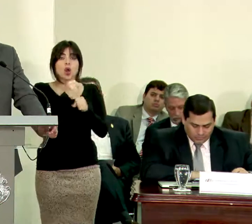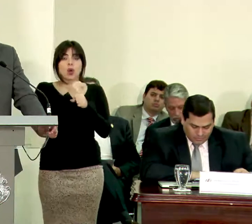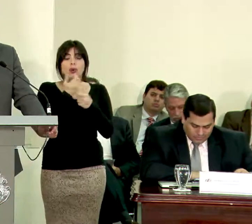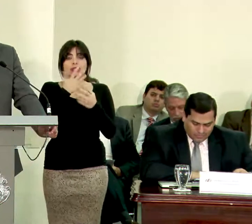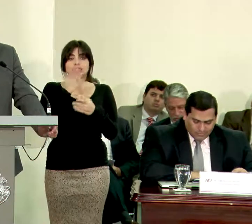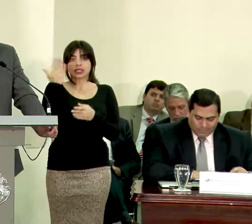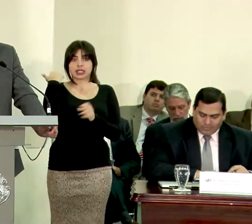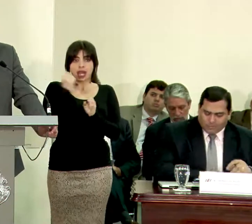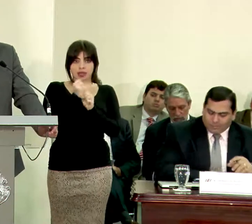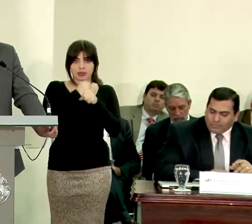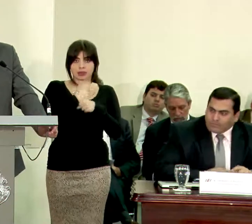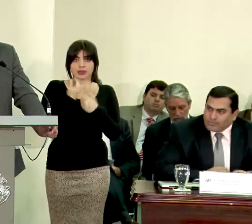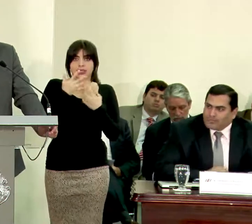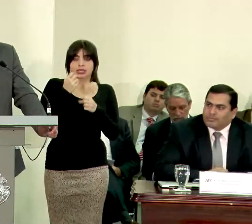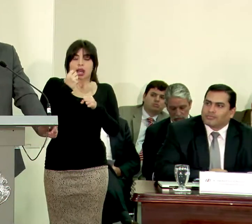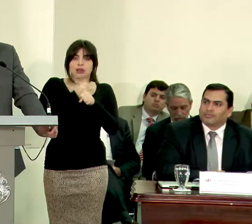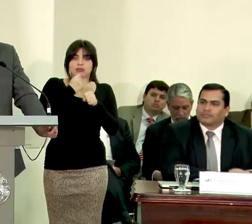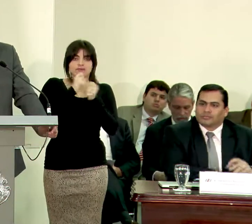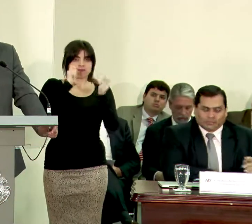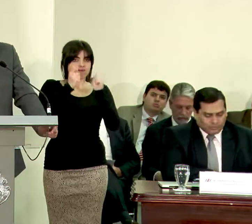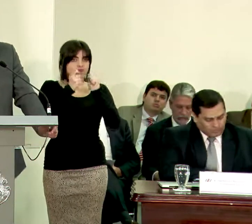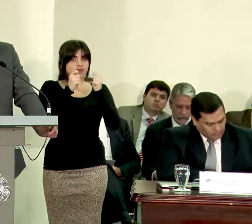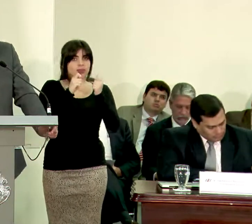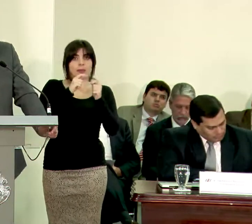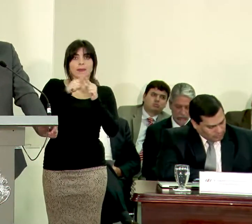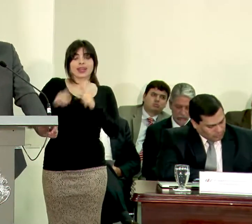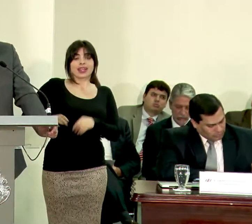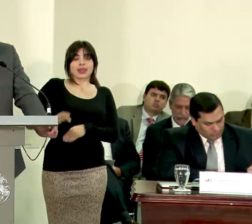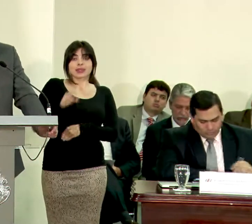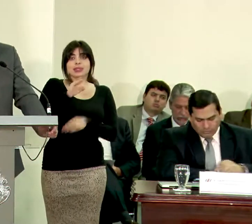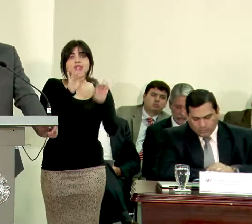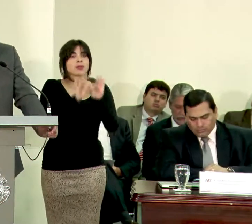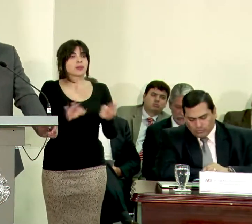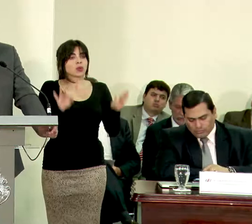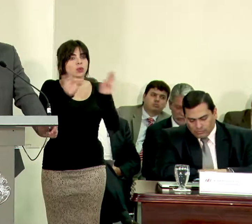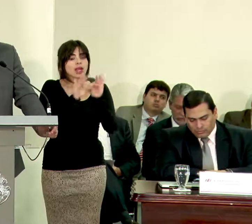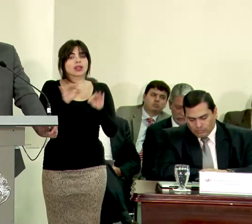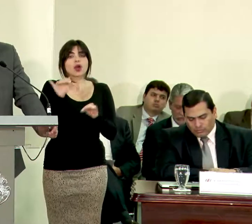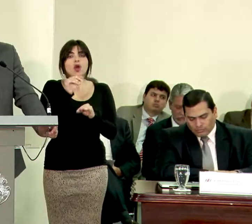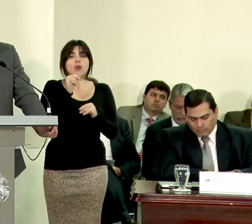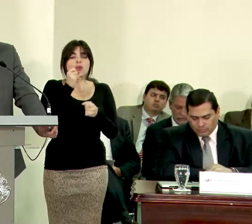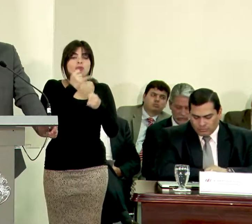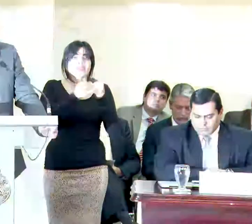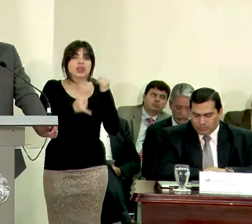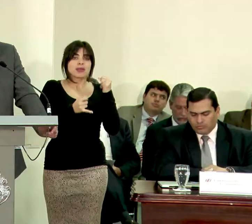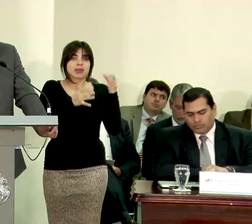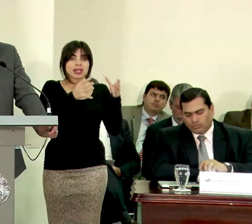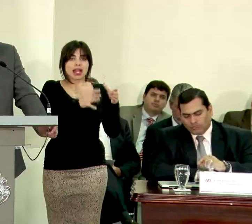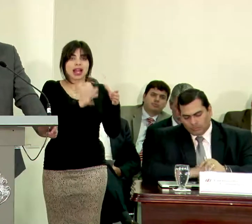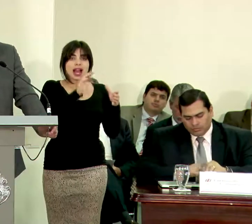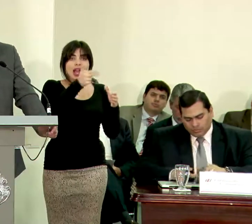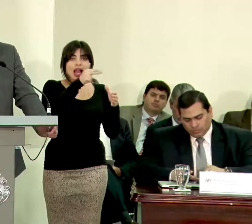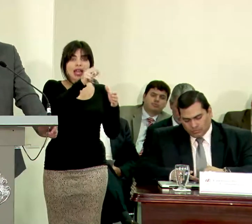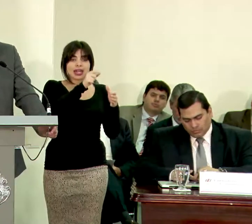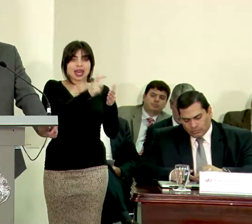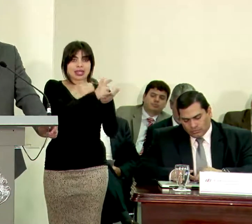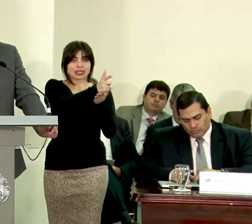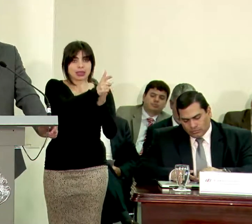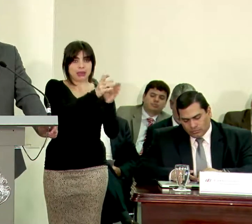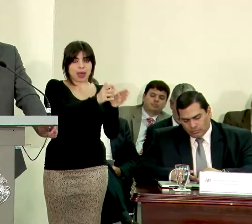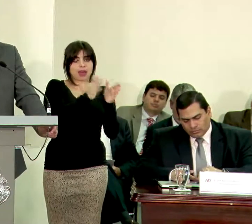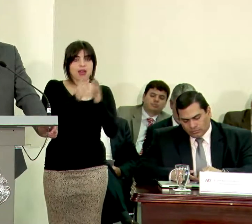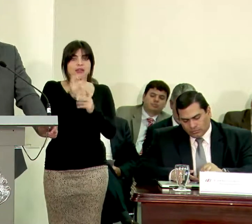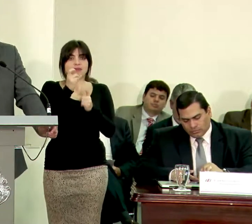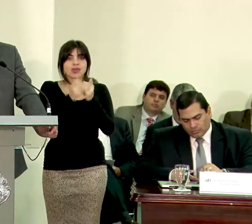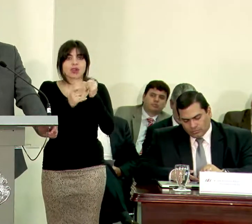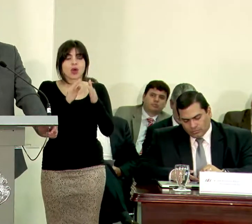venían realizando, que hemos hecho varias modificaciones, pero que la inversión es importante, como la finalización de Caña Liberia, la